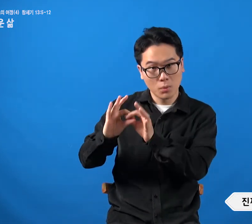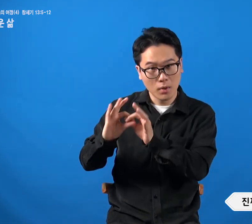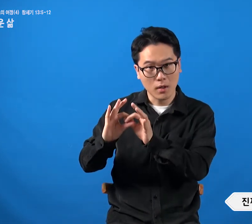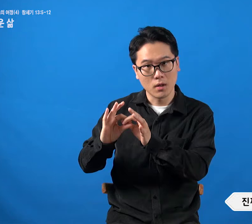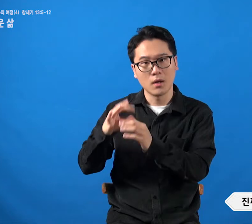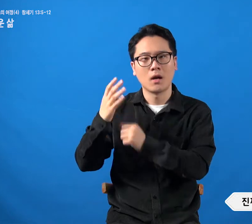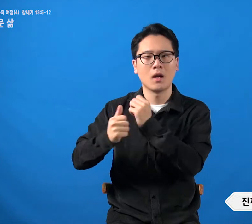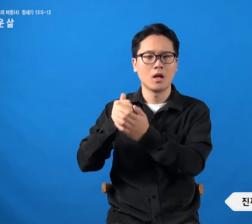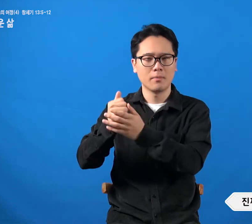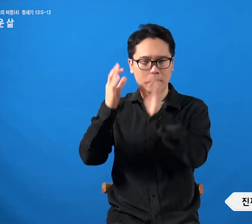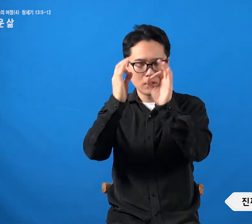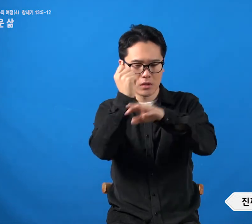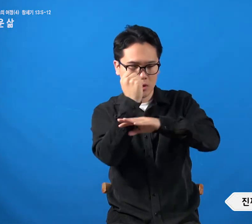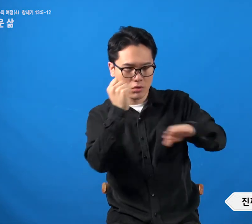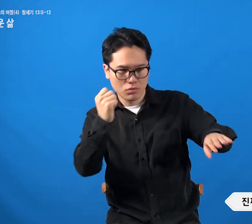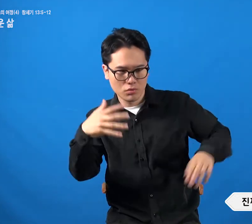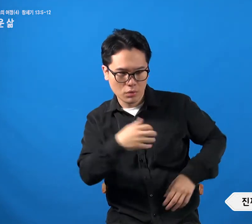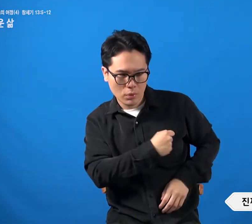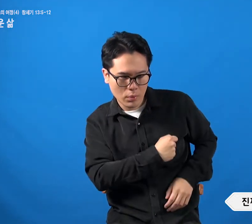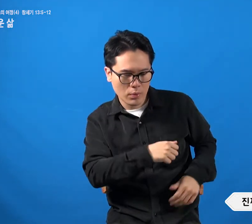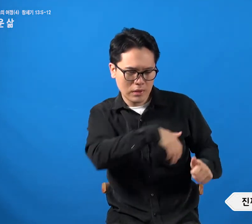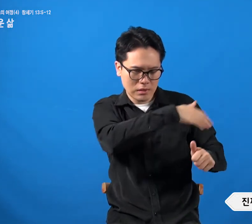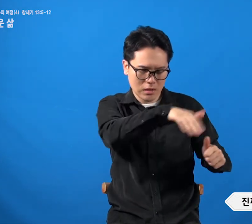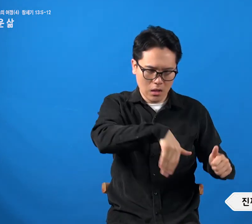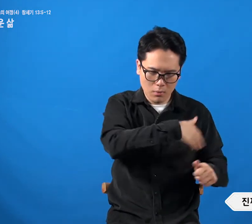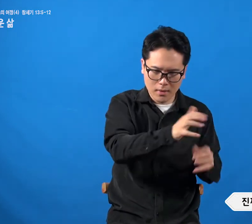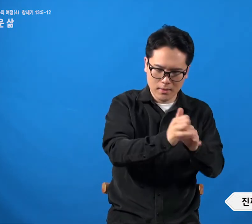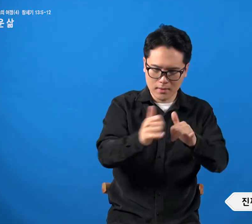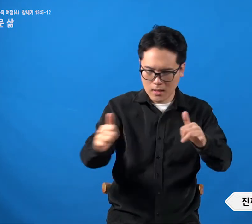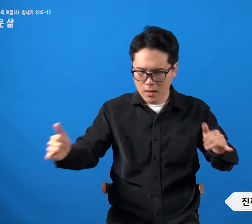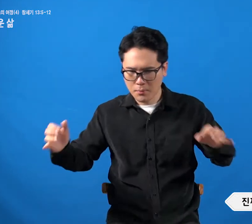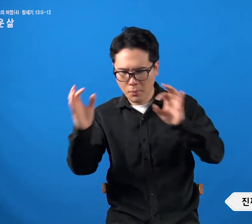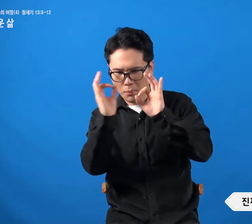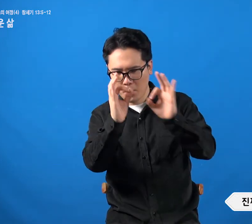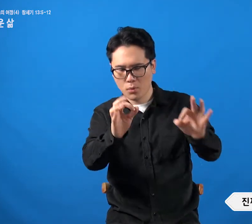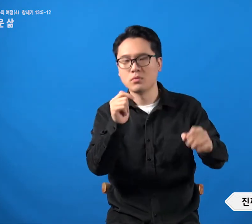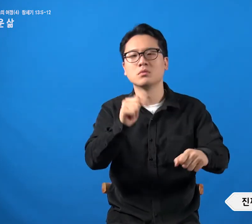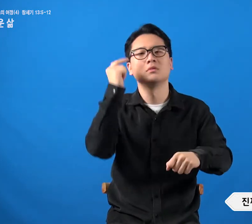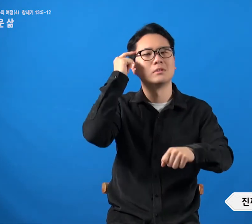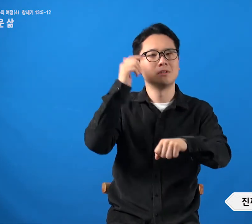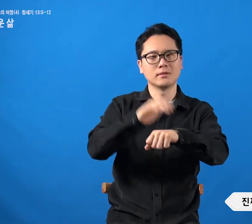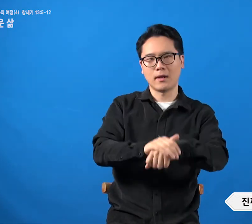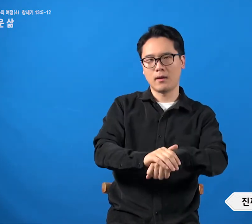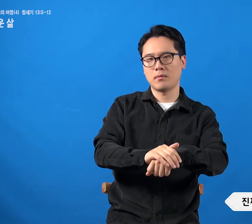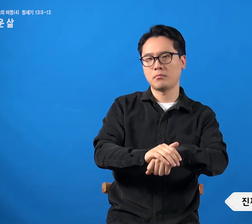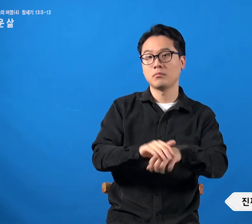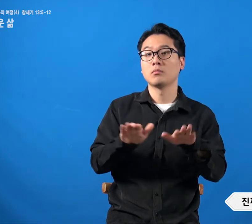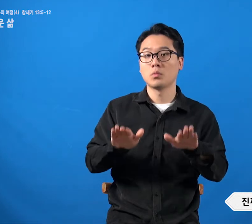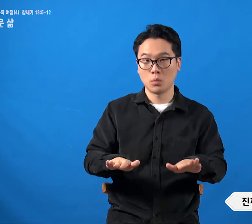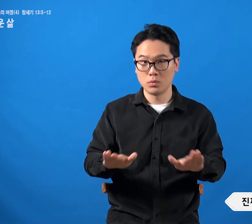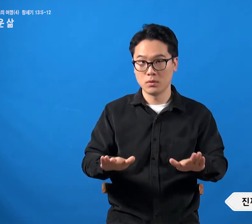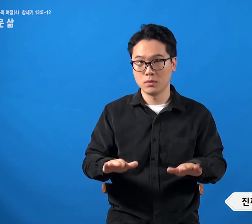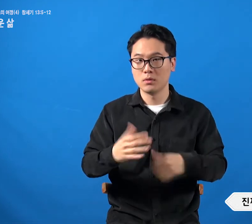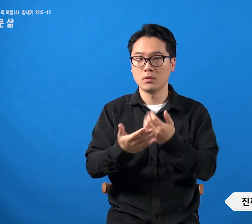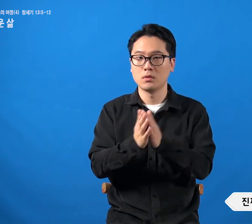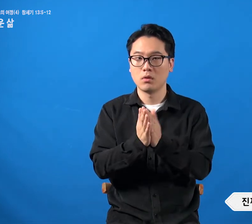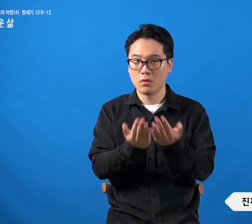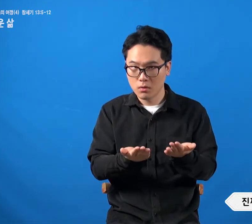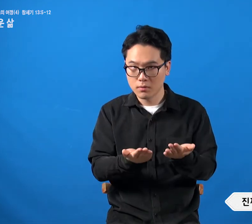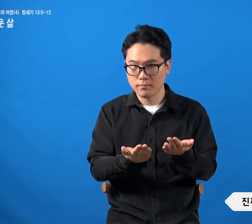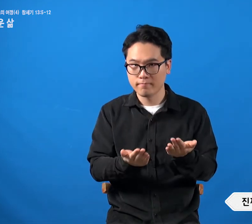시각으로 사람과 상황을 볼 수 있는 지혜. 오늘 성경은 그 상황